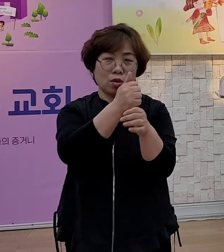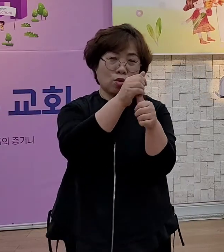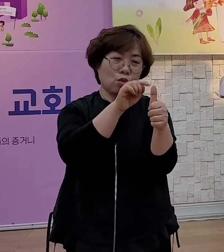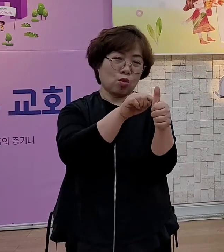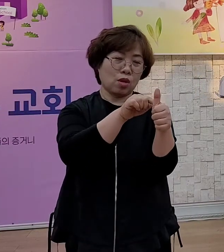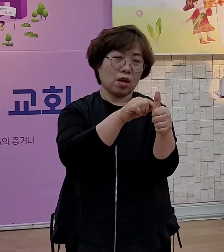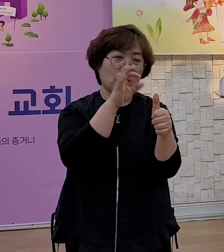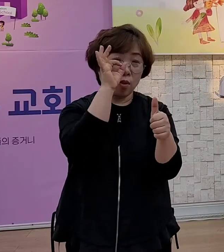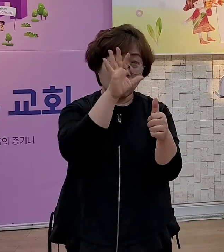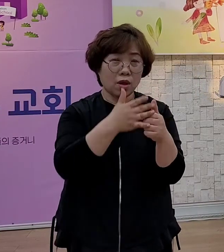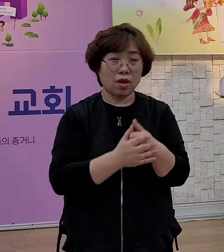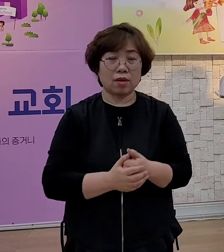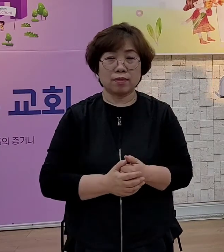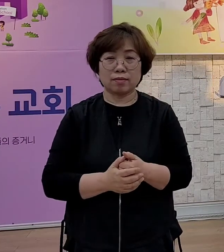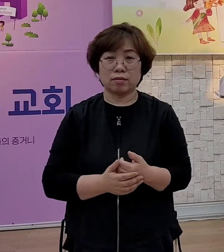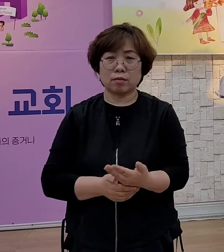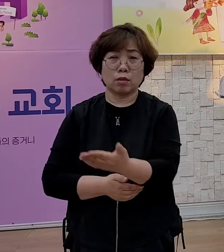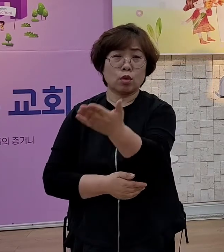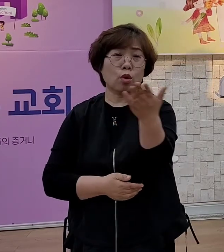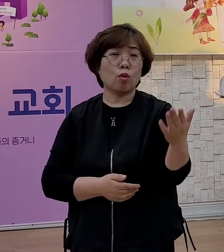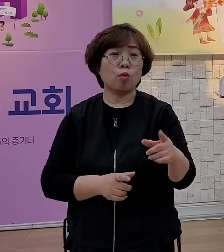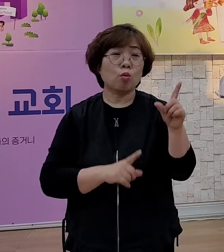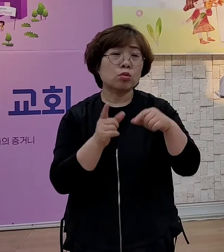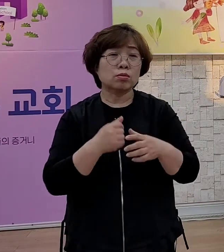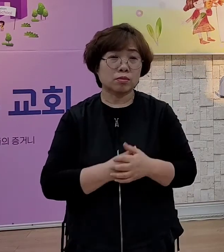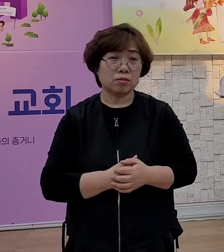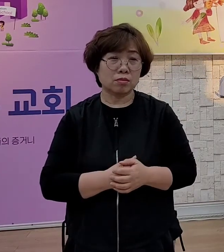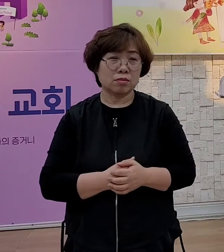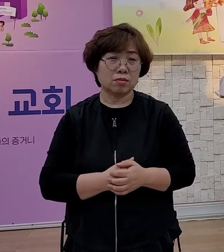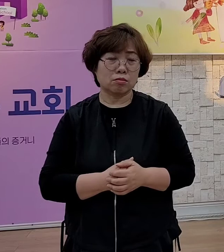어떻습니까? 우리도 마찬가지라.